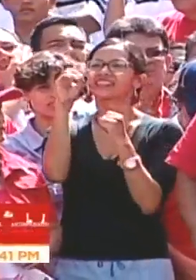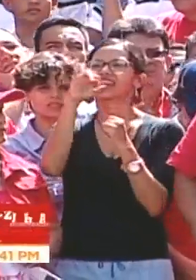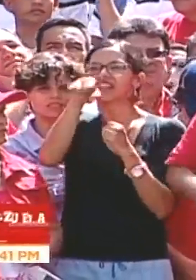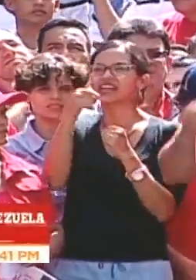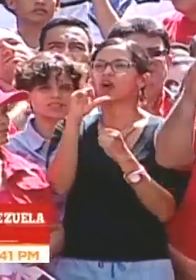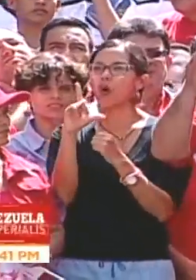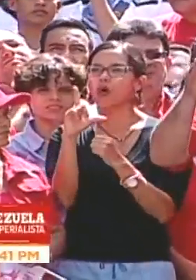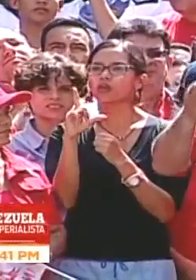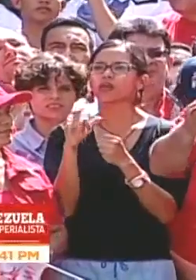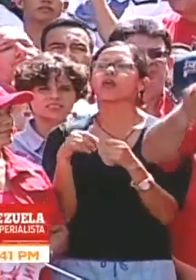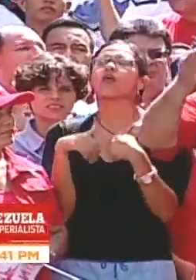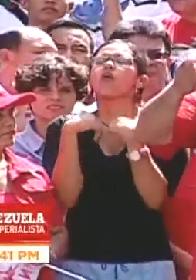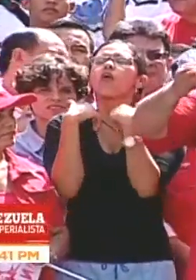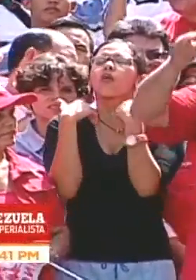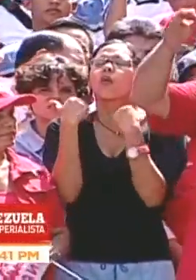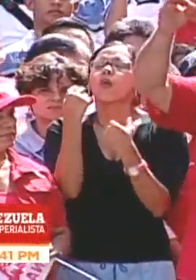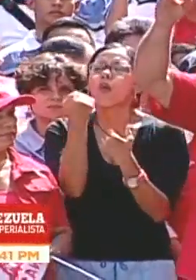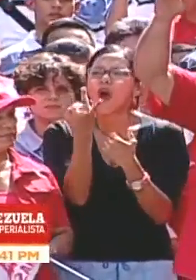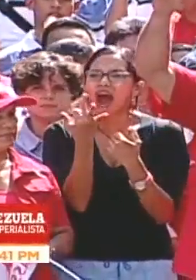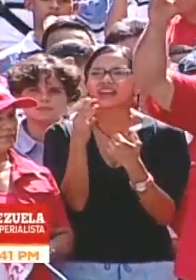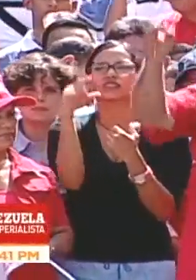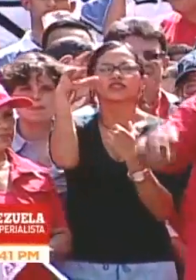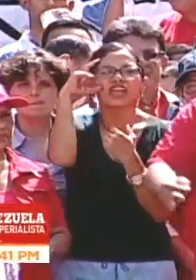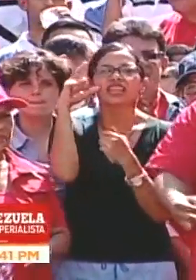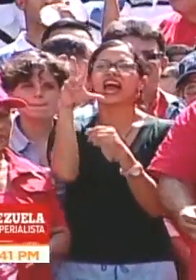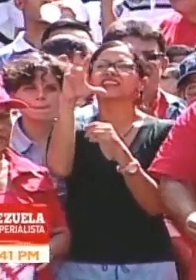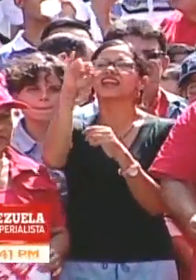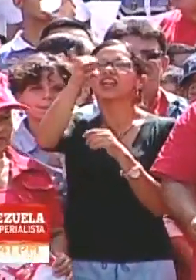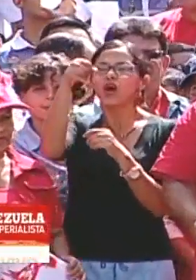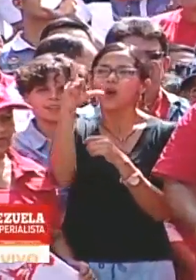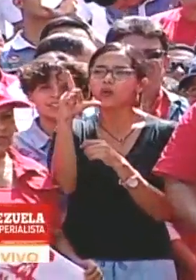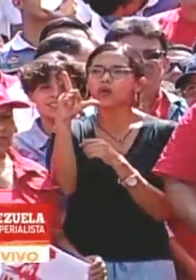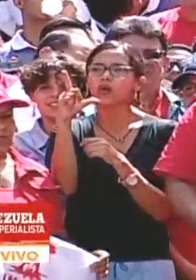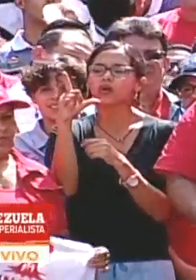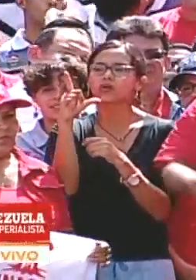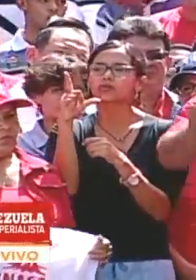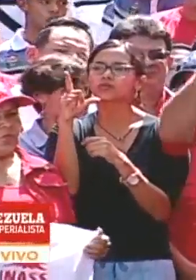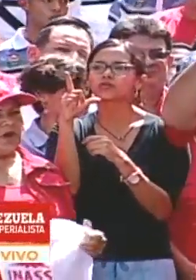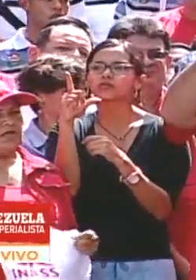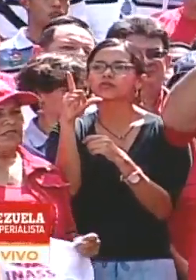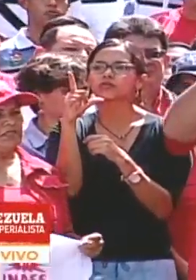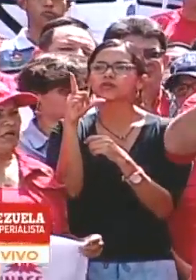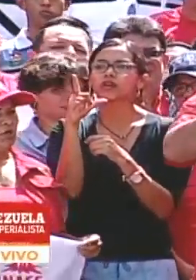julio. ¿Cuántos días faltan para el 30 de julio?